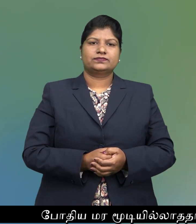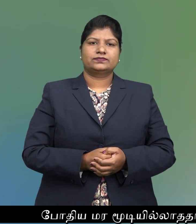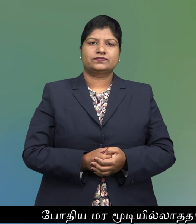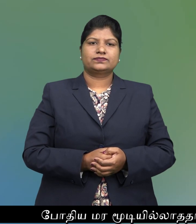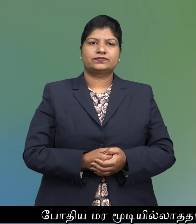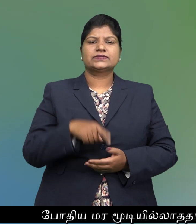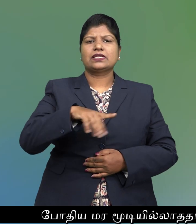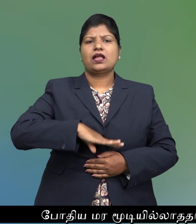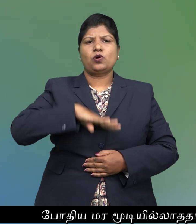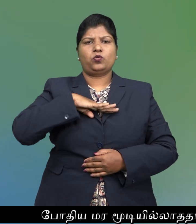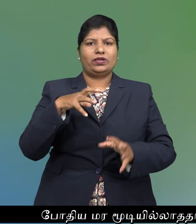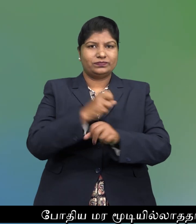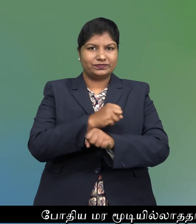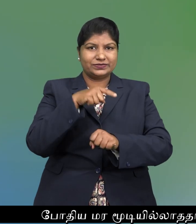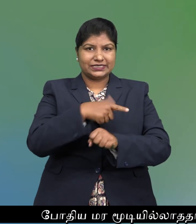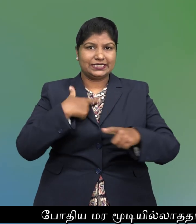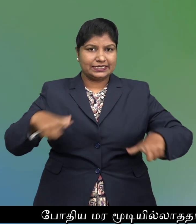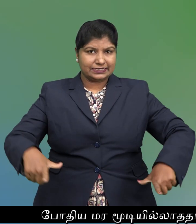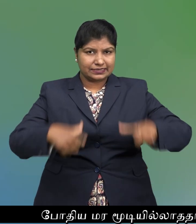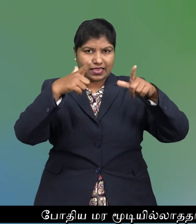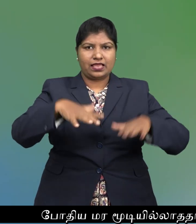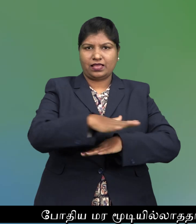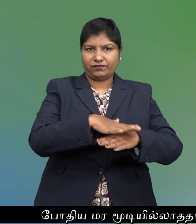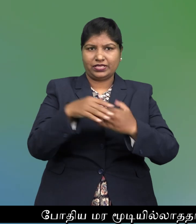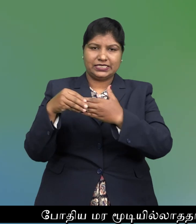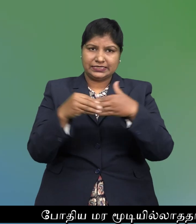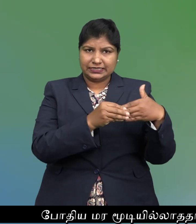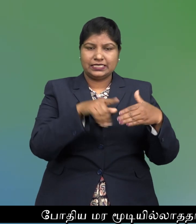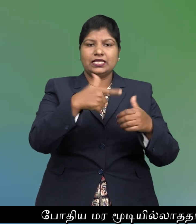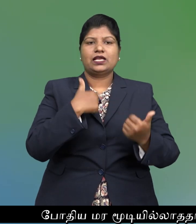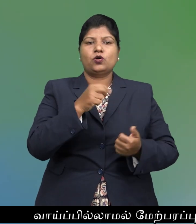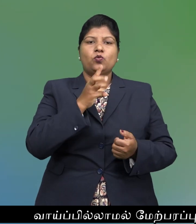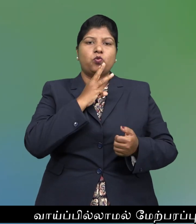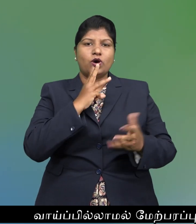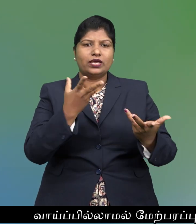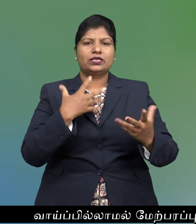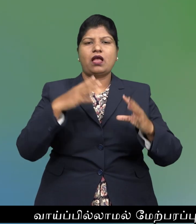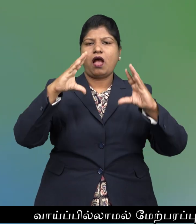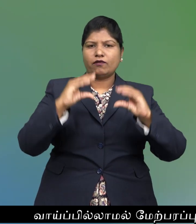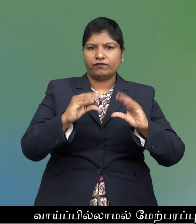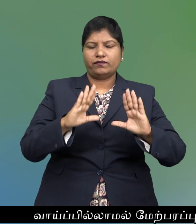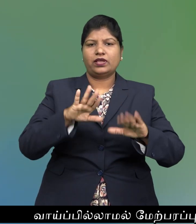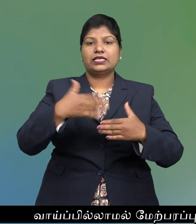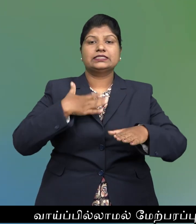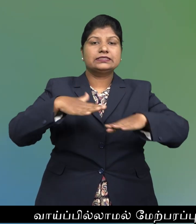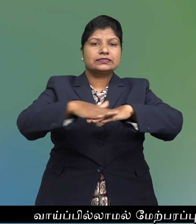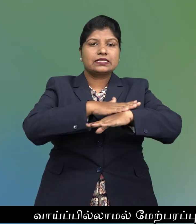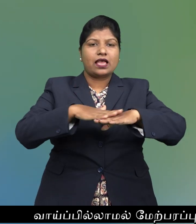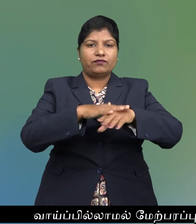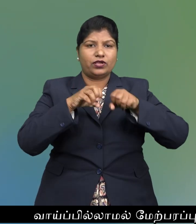போதிய மர மூடி இல்லாததால் நிலத்தடி அமைப்பை நிரப்ப செய்ய வாய்ப்பில்லாமல் மேற்பரப்பு ஓட்டத்தில்